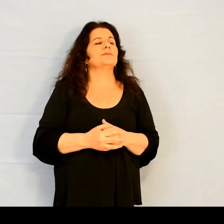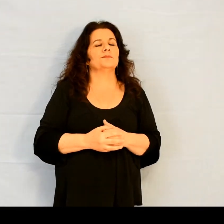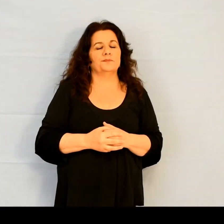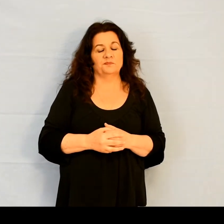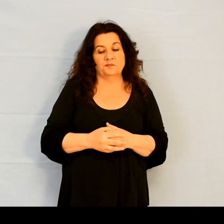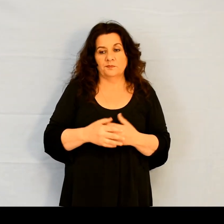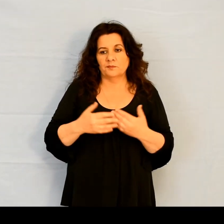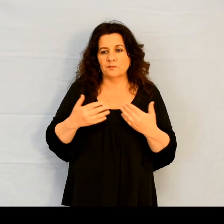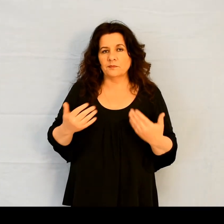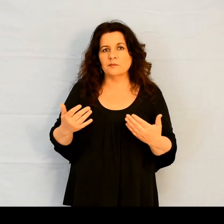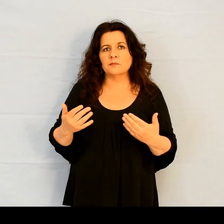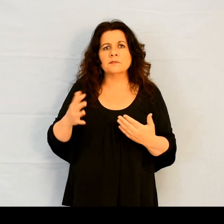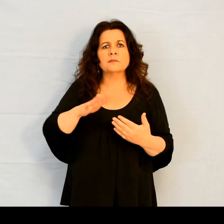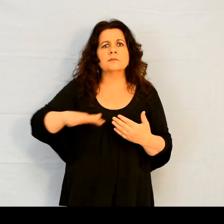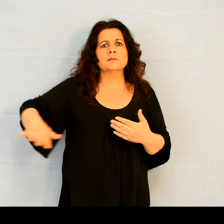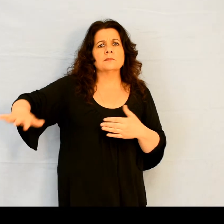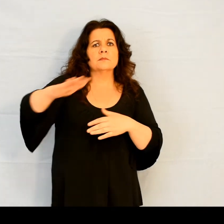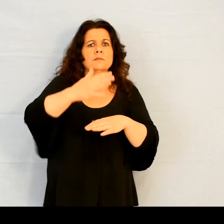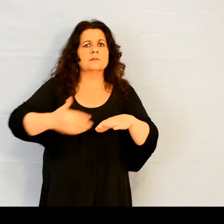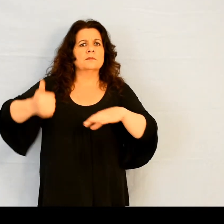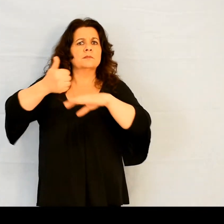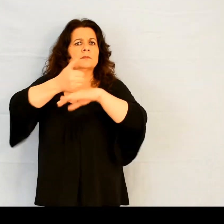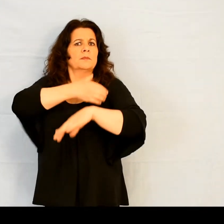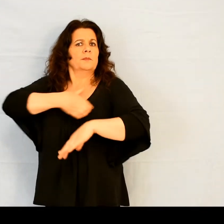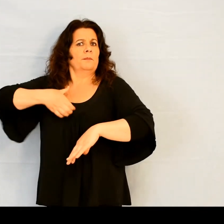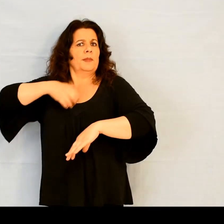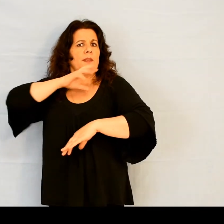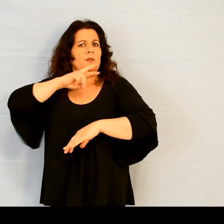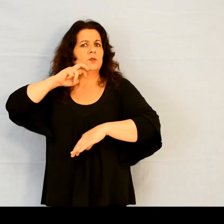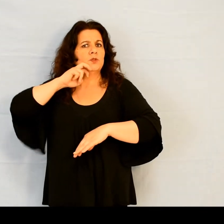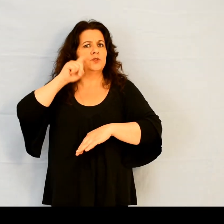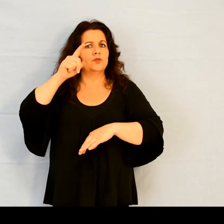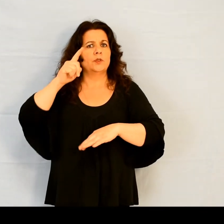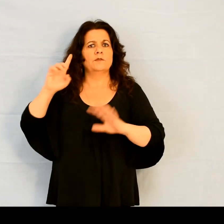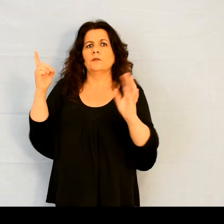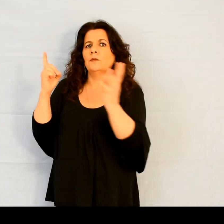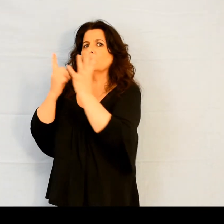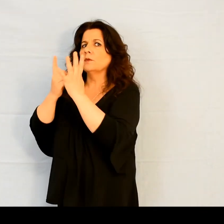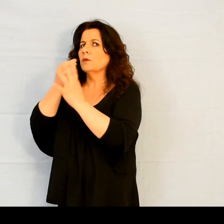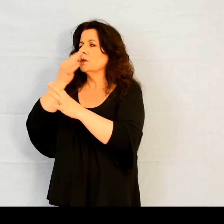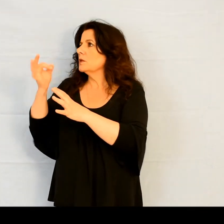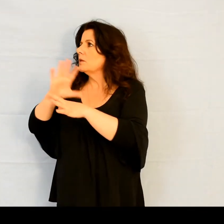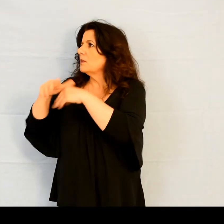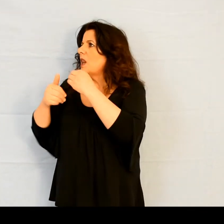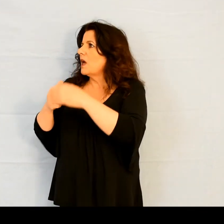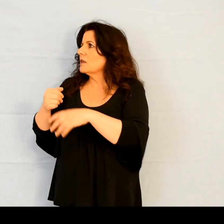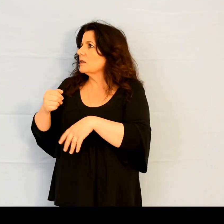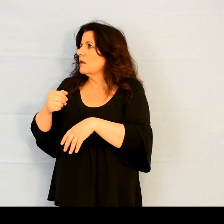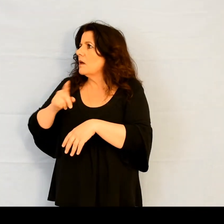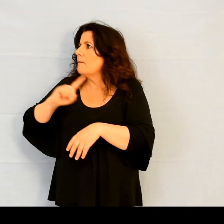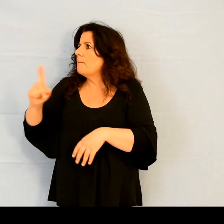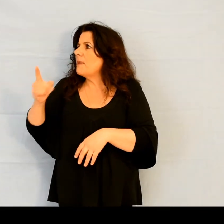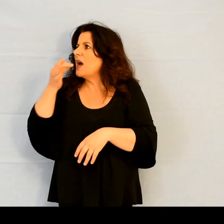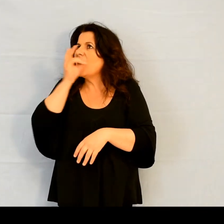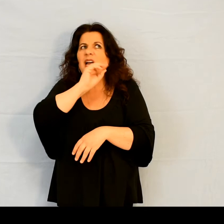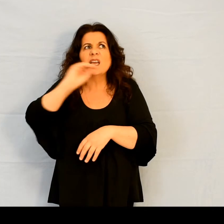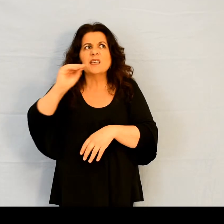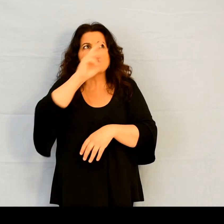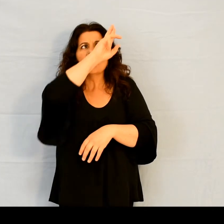Alors, les grands prêtres des Juifs dirent à Pilate, « N'écris pas roi des Juifs, mais cet homme a dit, je